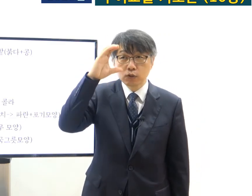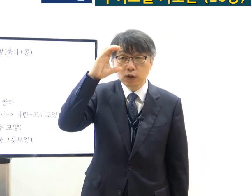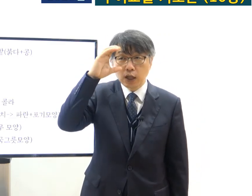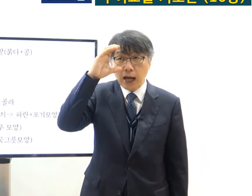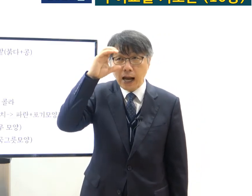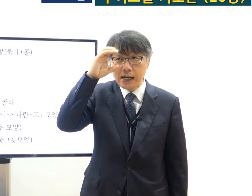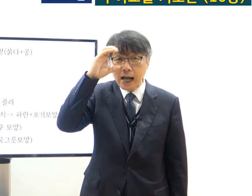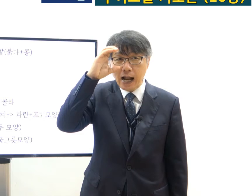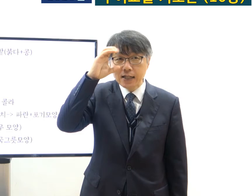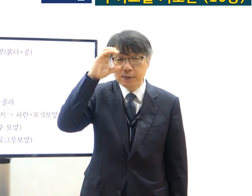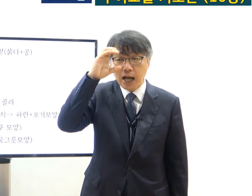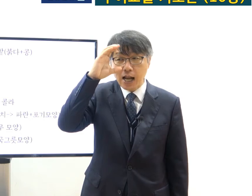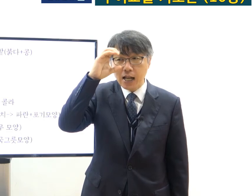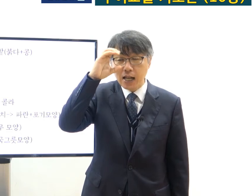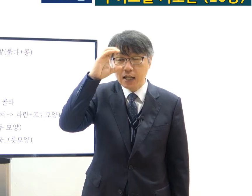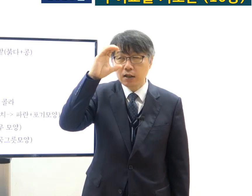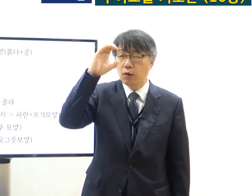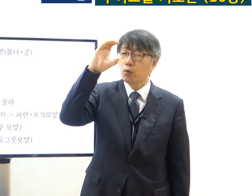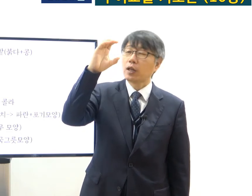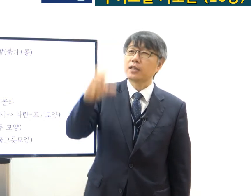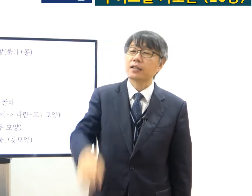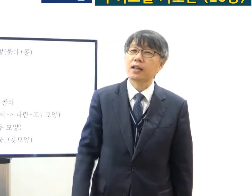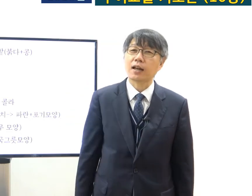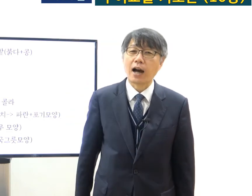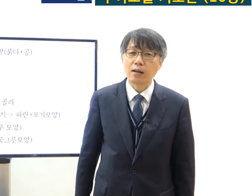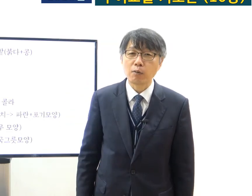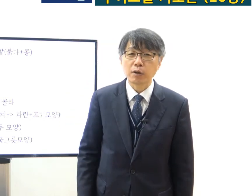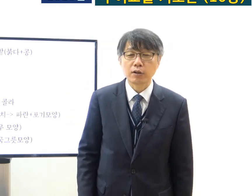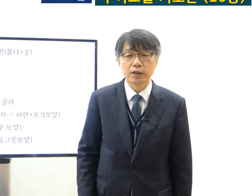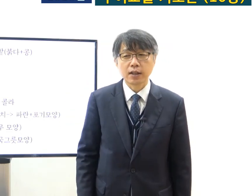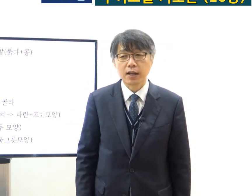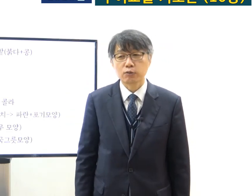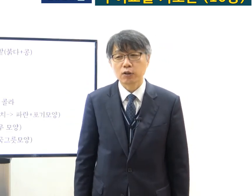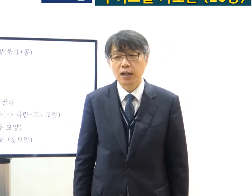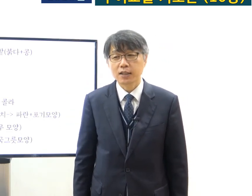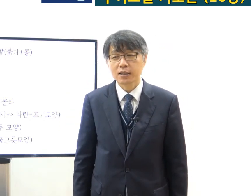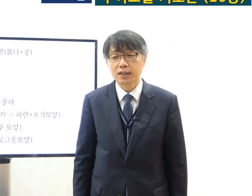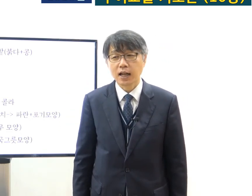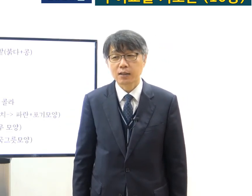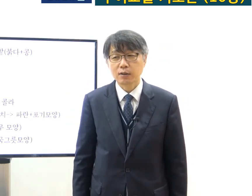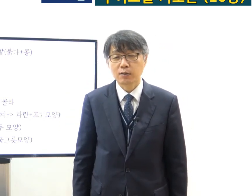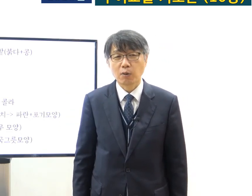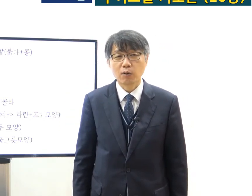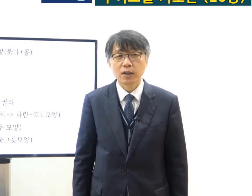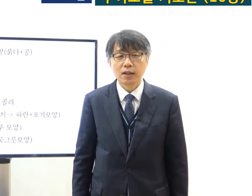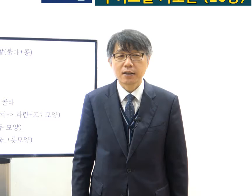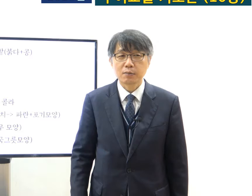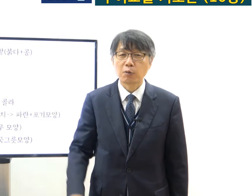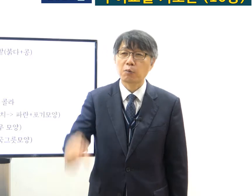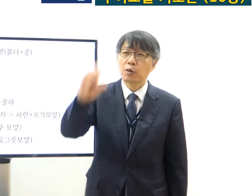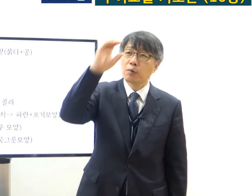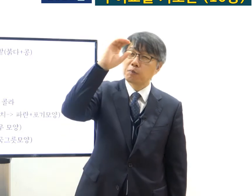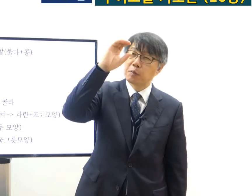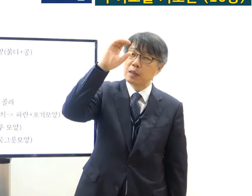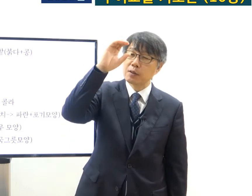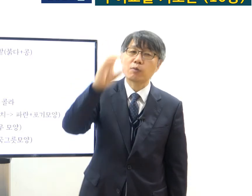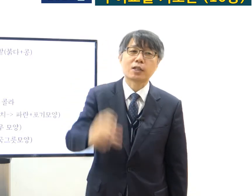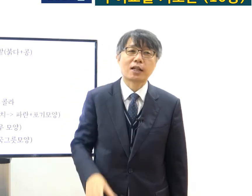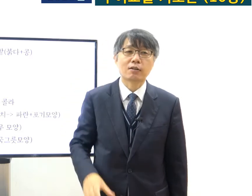눈쪽에 알입니다. 알. 예전에 알 보면 얘가 유정란인지 아니면 뭐 했는지 모르고 빛에 비춰보잖아요. 그런